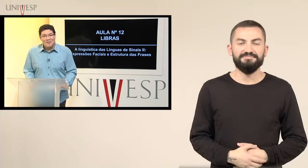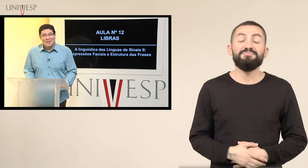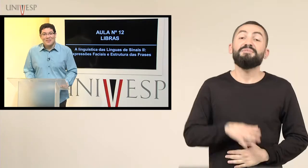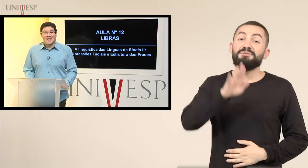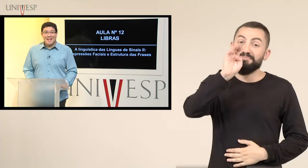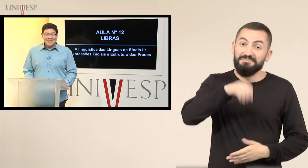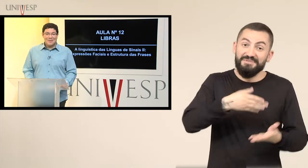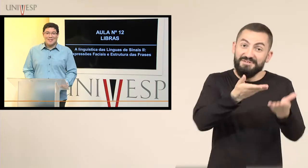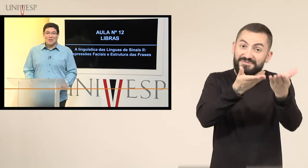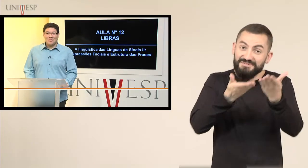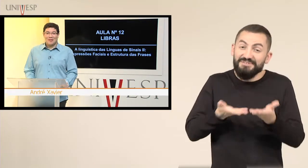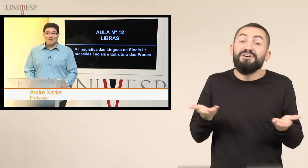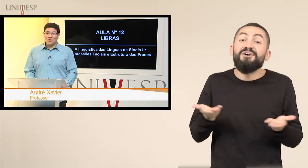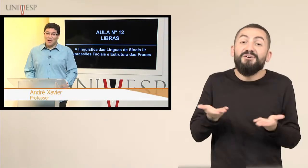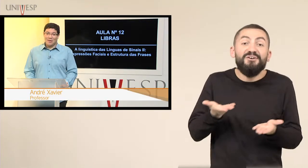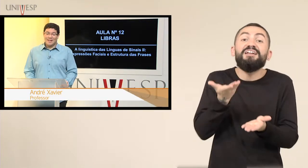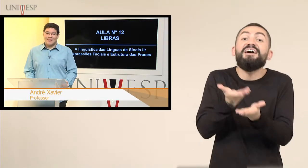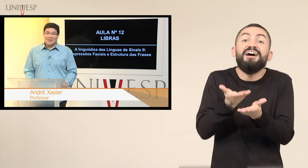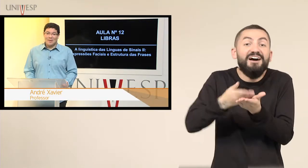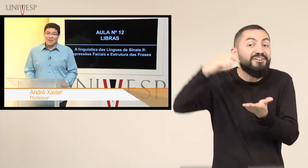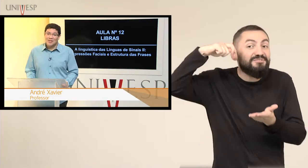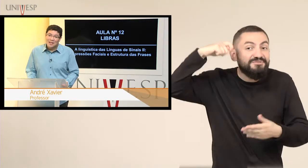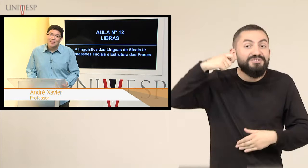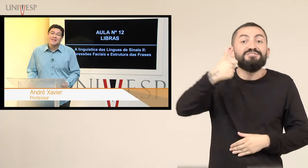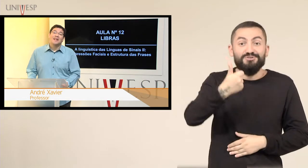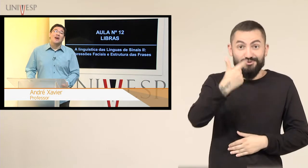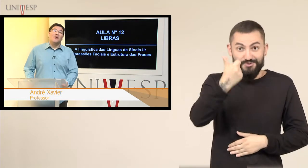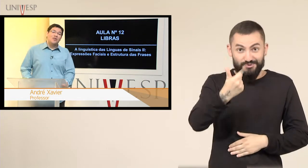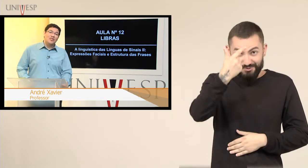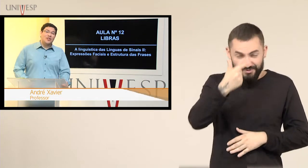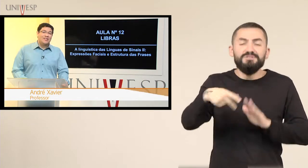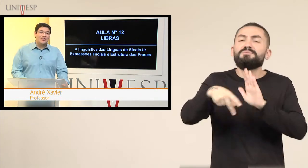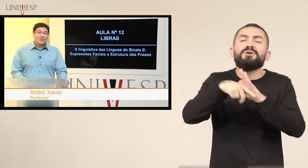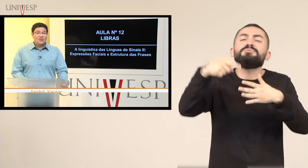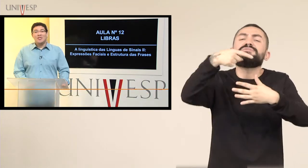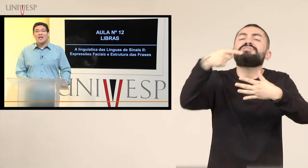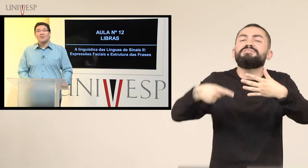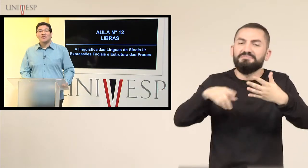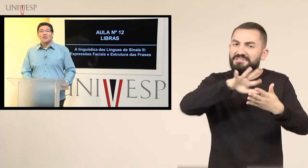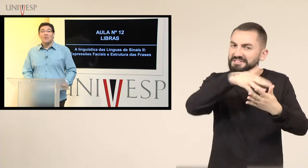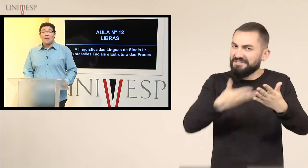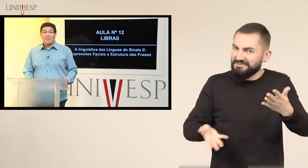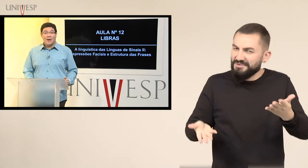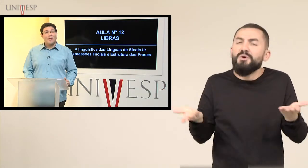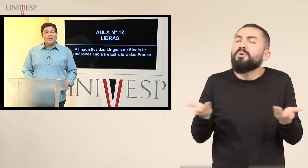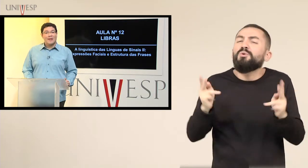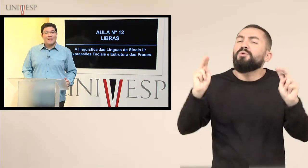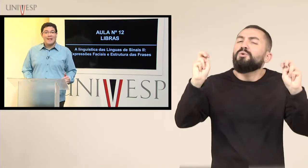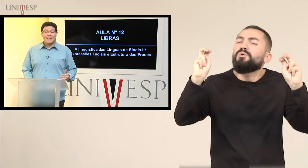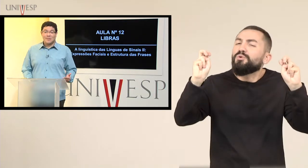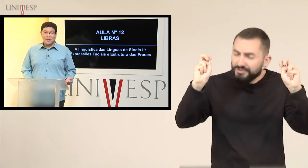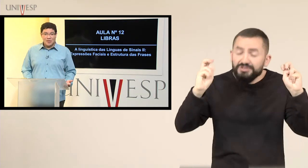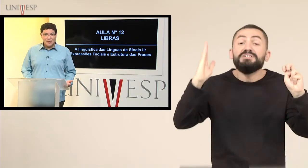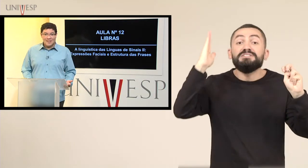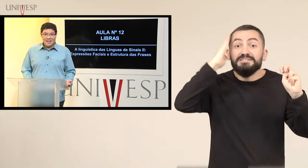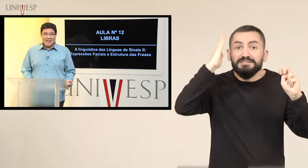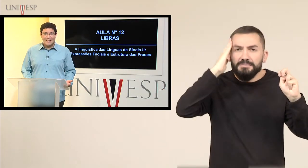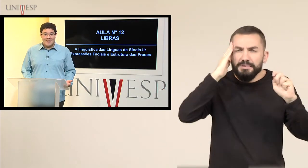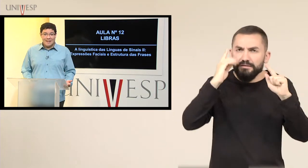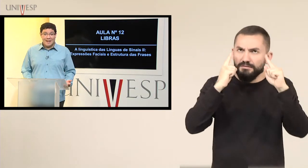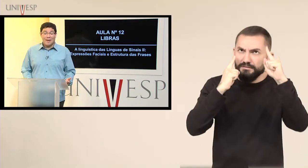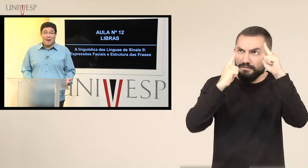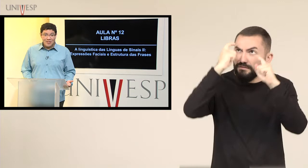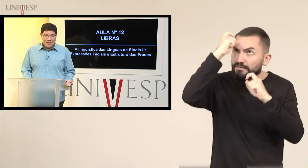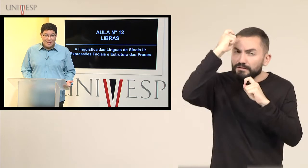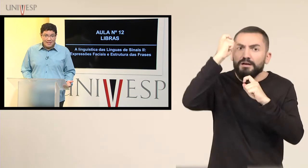Sejam bem-vindos à 12ª videoaula da disciplina de Libras. Hoje nós discutiremos o papel que as expressões faciais